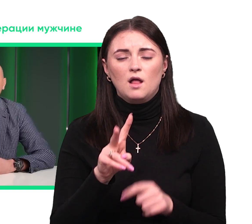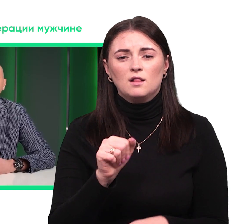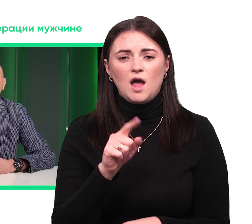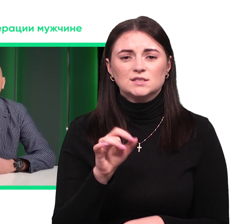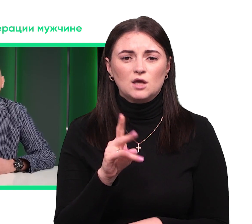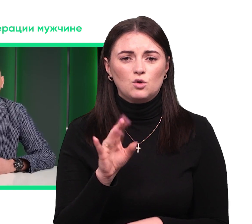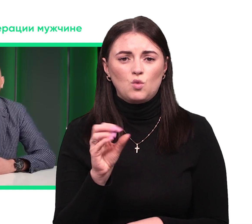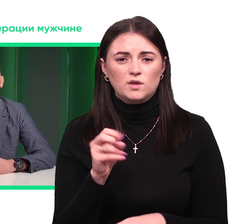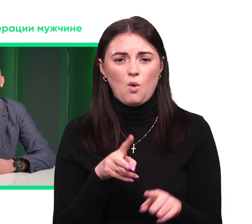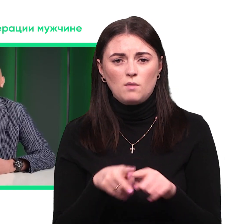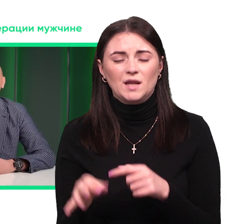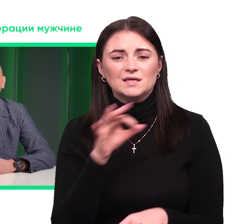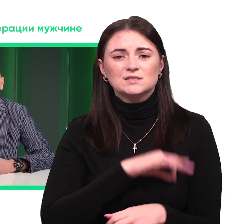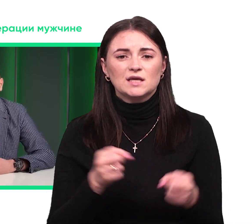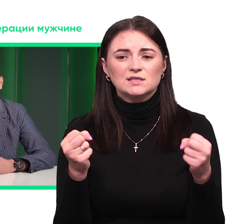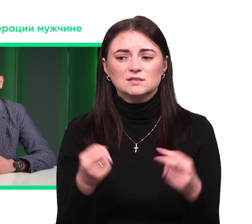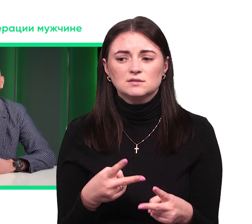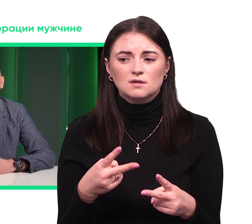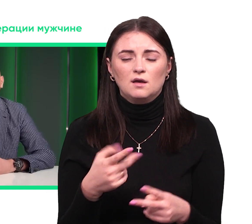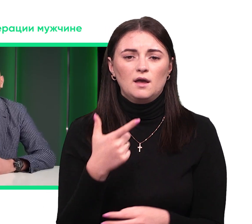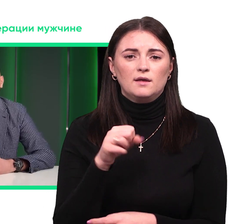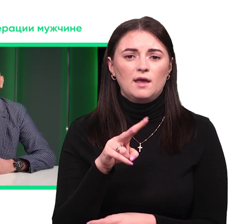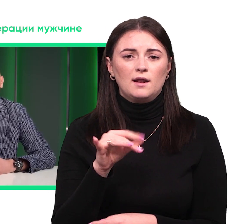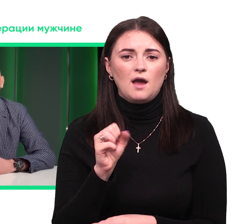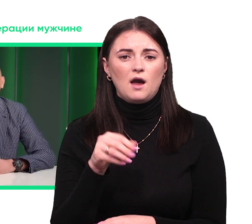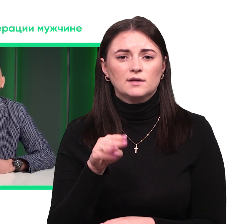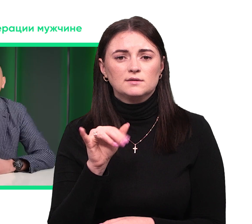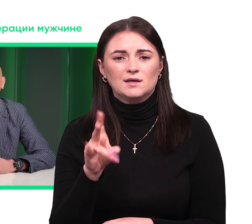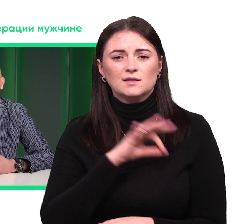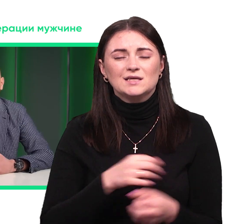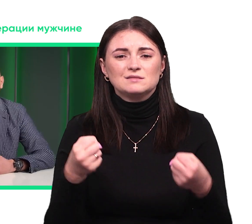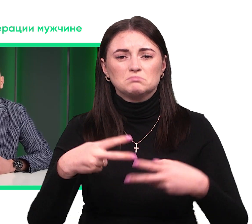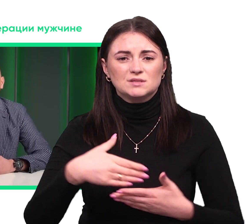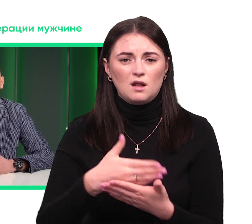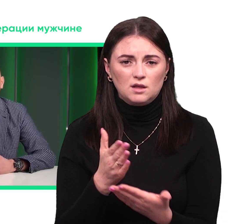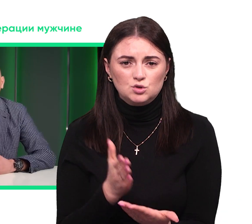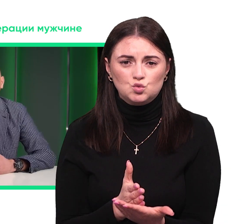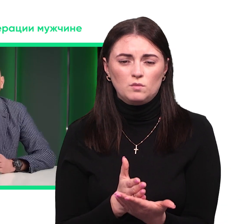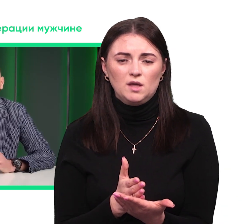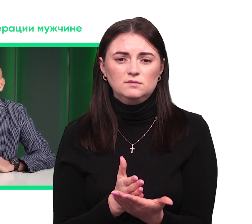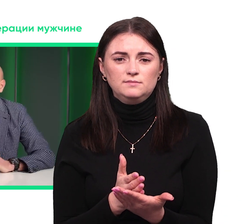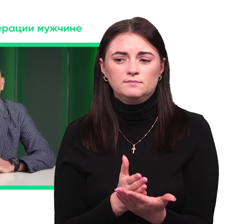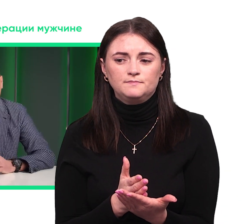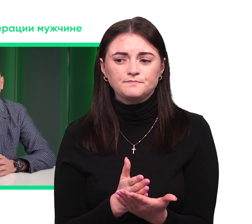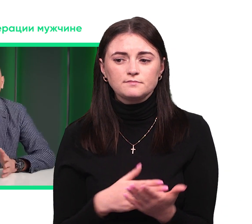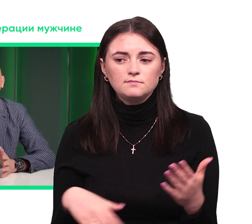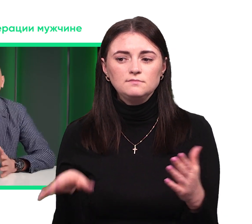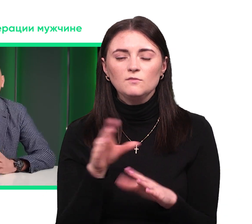обрезание, использование специальной гильотин, использование специальных инструментов.